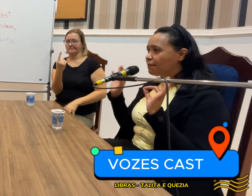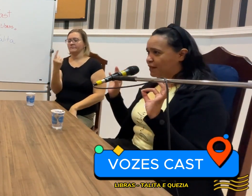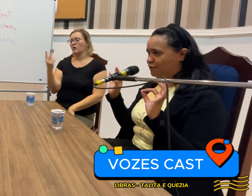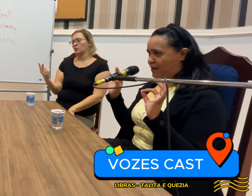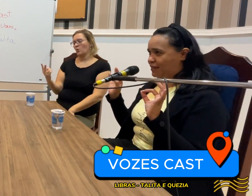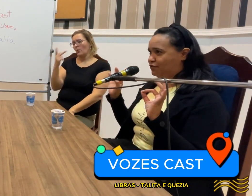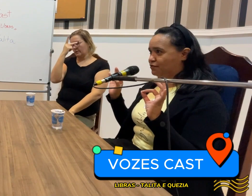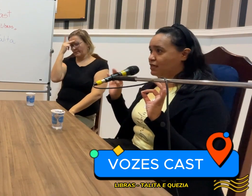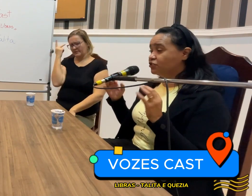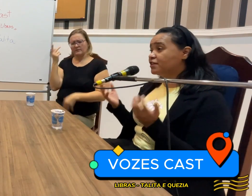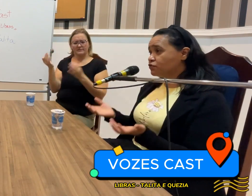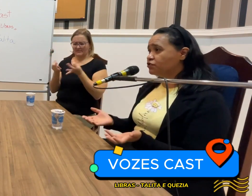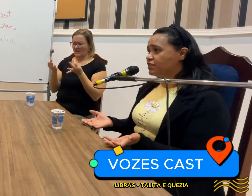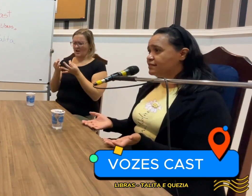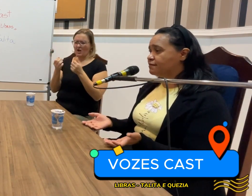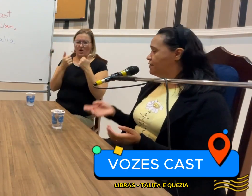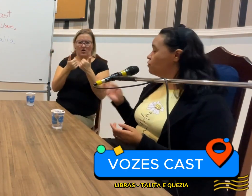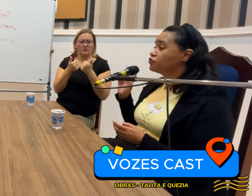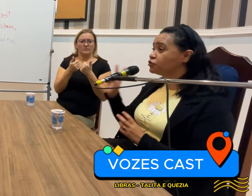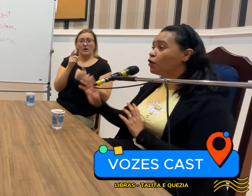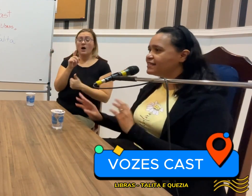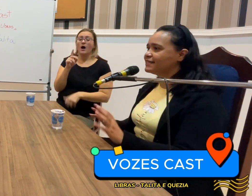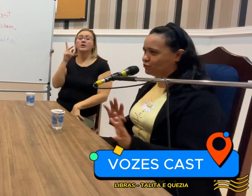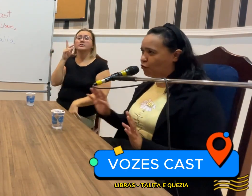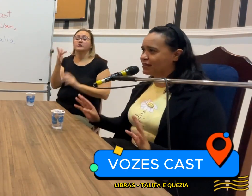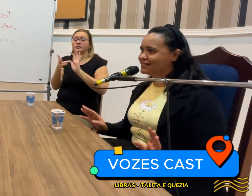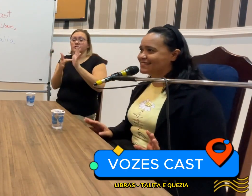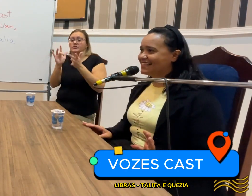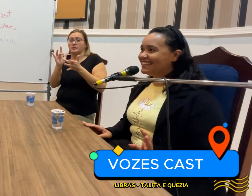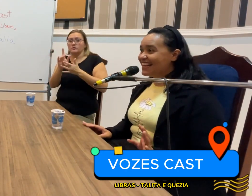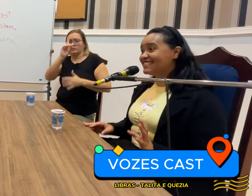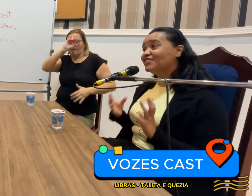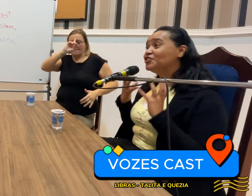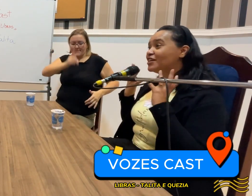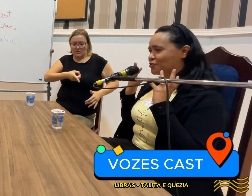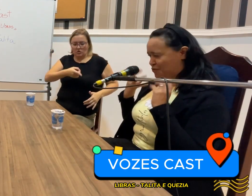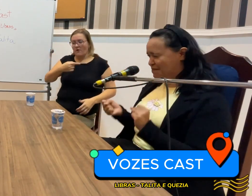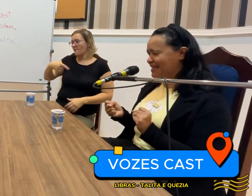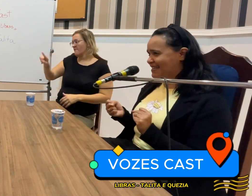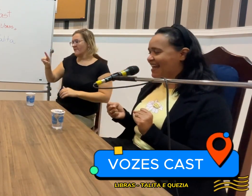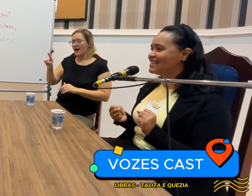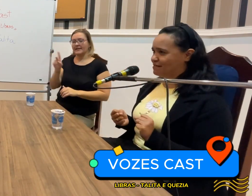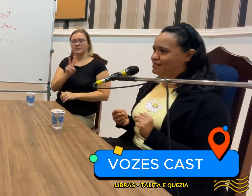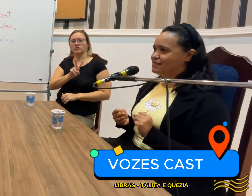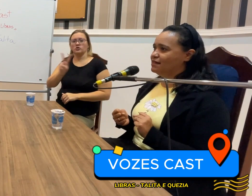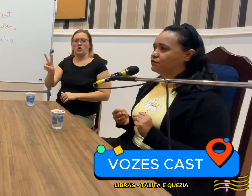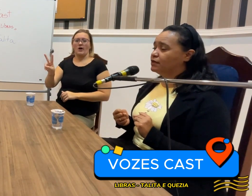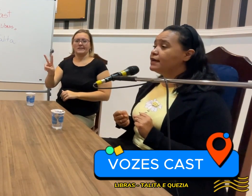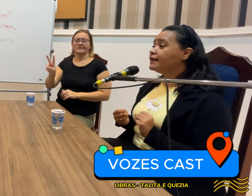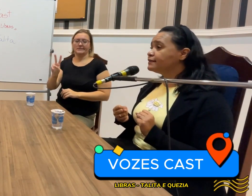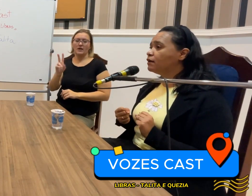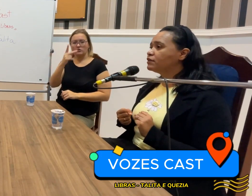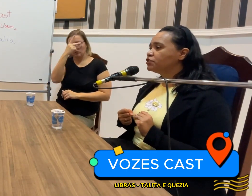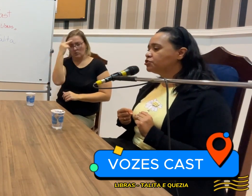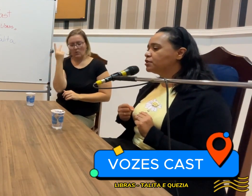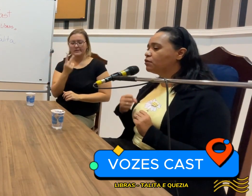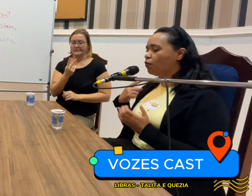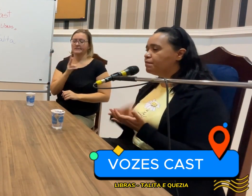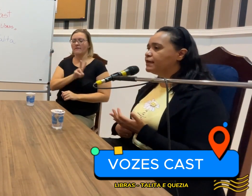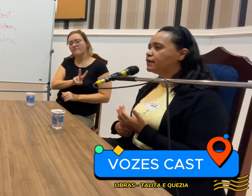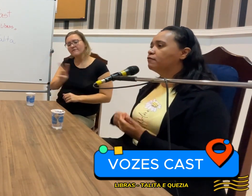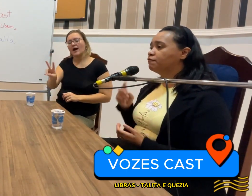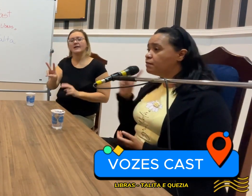acho que está perfeito. Sim. Jesus disse, vão de 2 em 2. Né? Se a gente assumir essa missão, então a